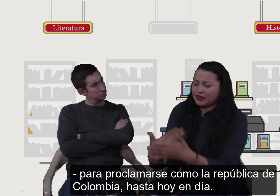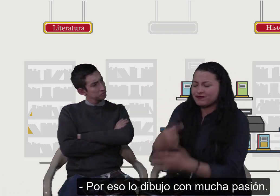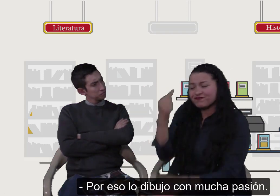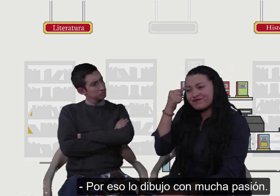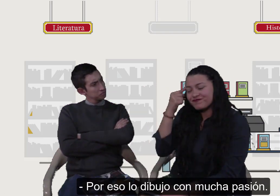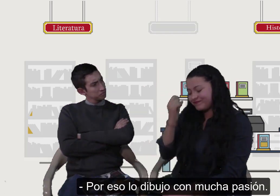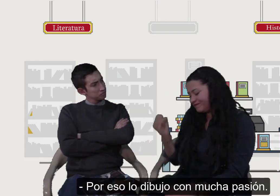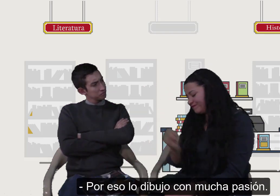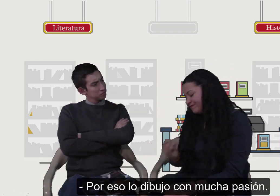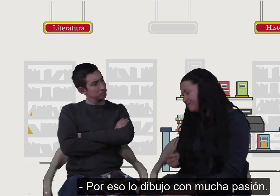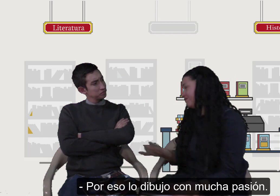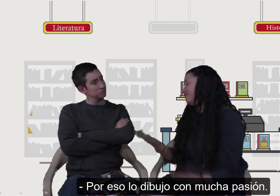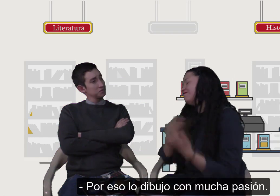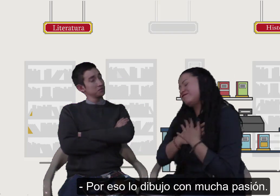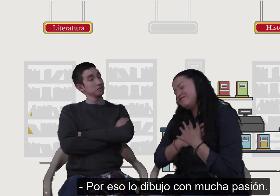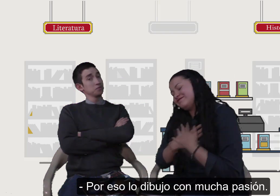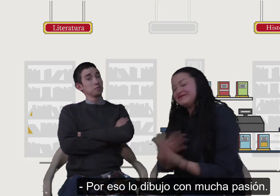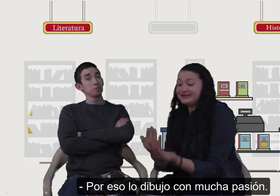Por eso lo dibujo con mucha pasión